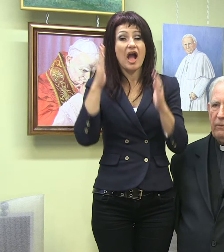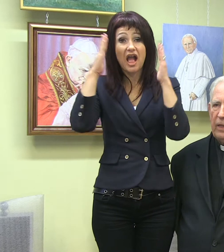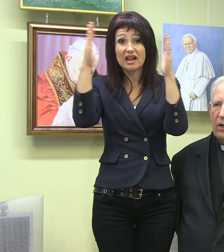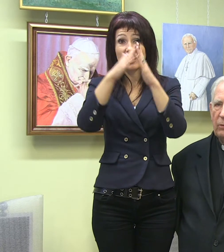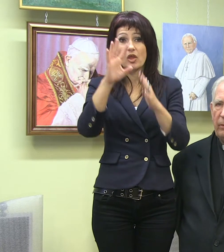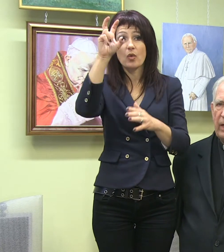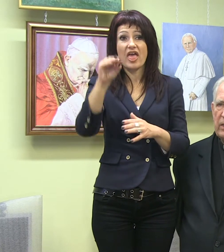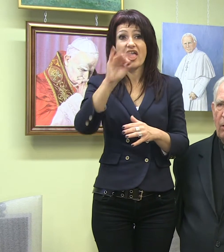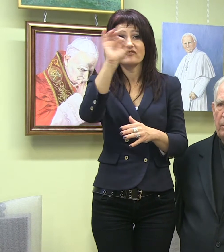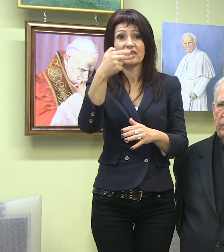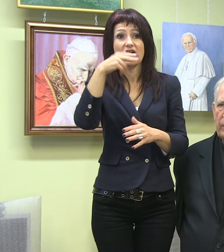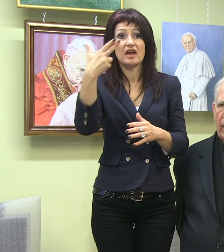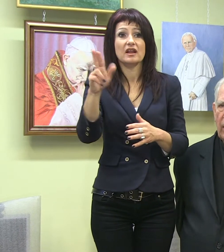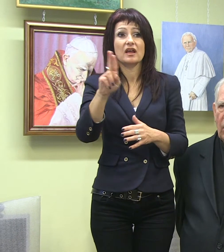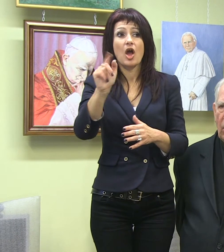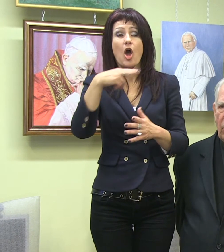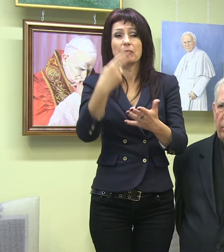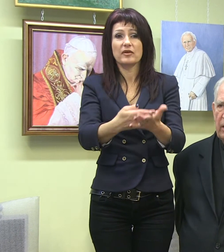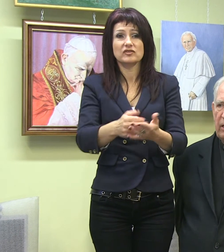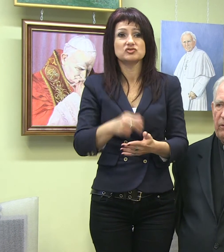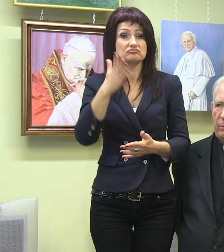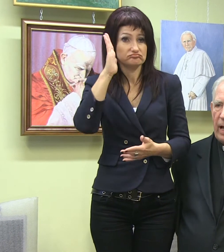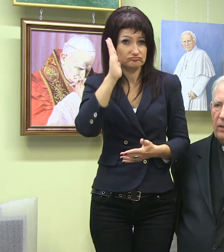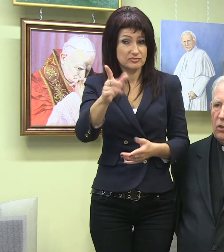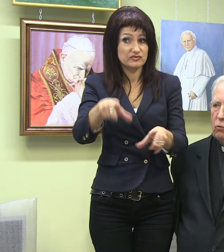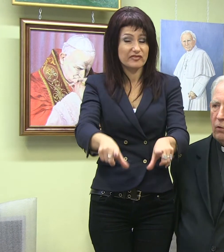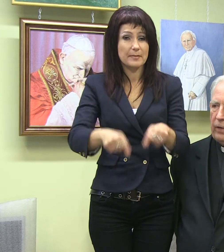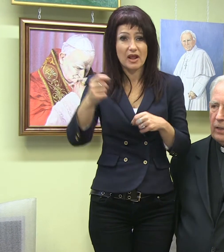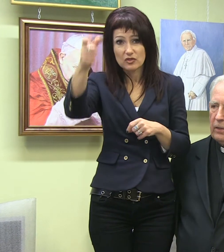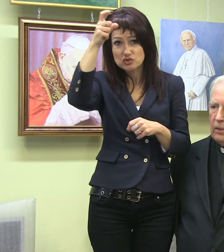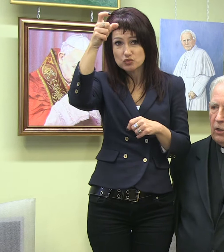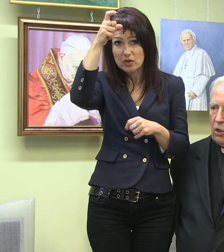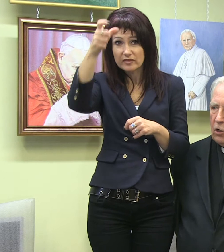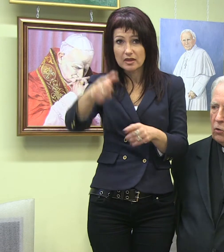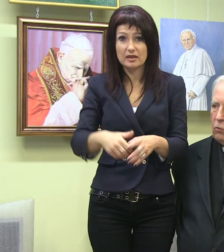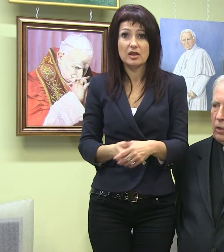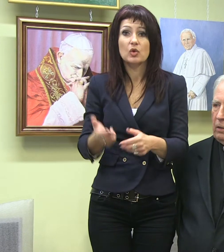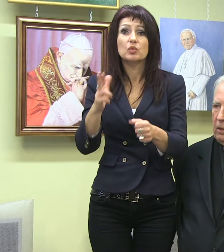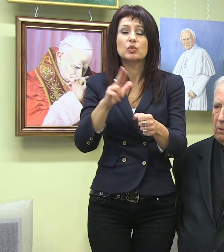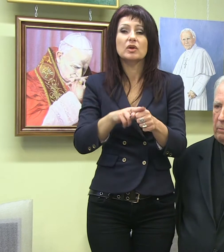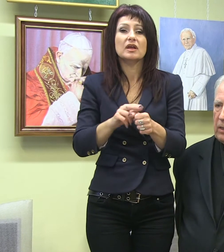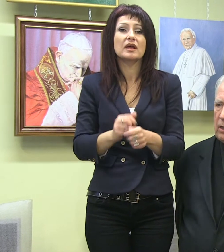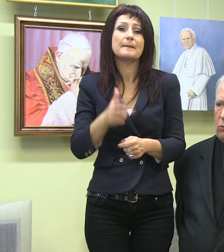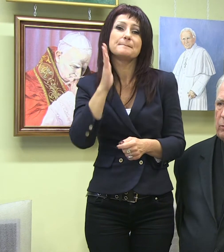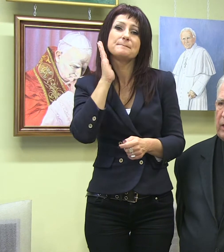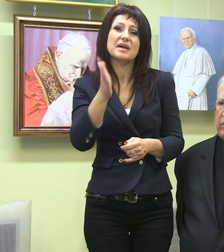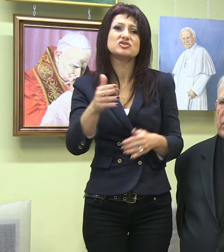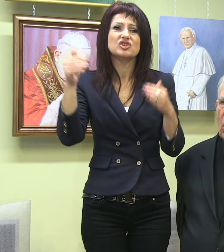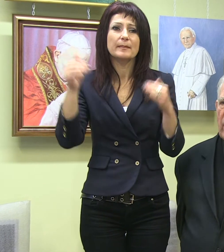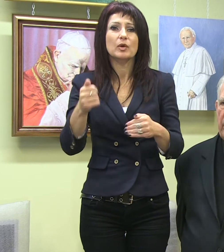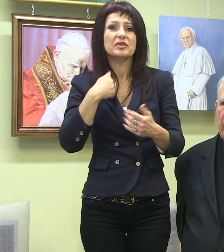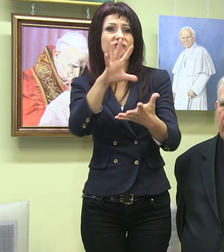Kardynał Hefner odpowiedział: będzie wybrany człowiek, który będzie mógł